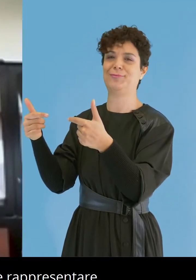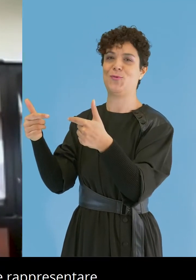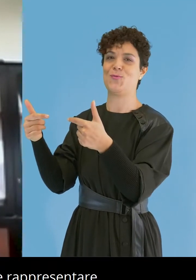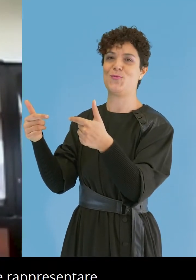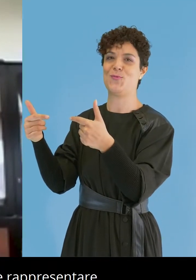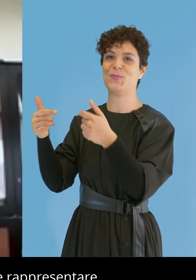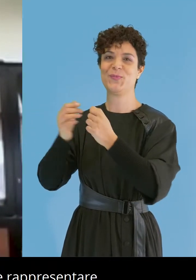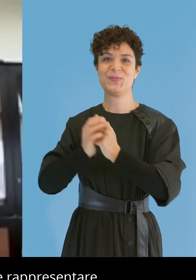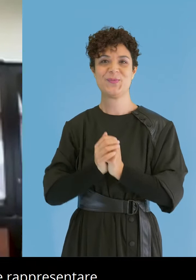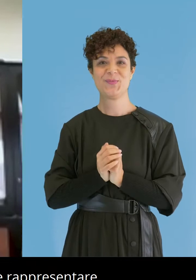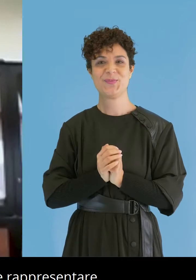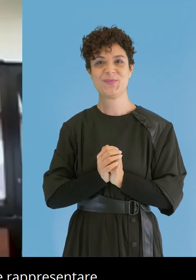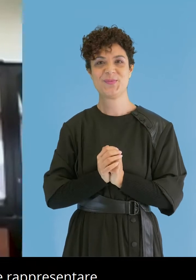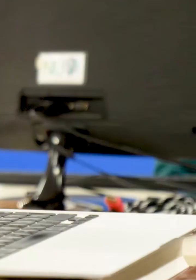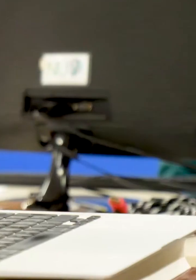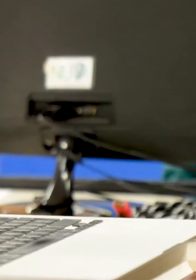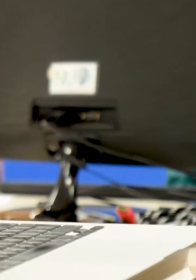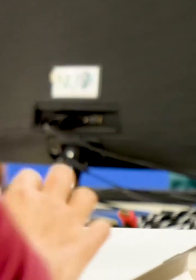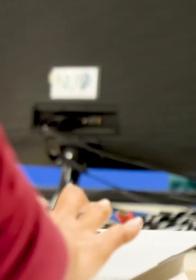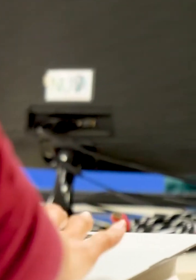inficiate da quello che questo progetto vuole rappresentare.